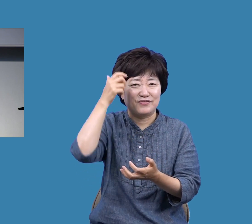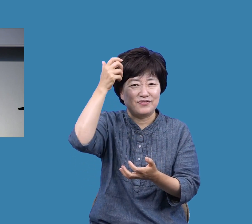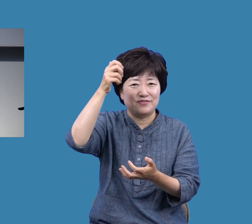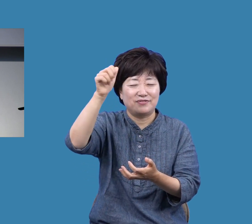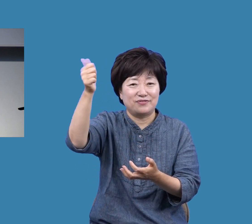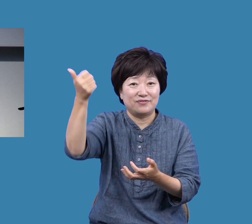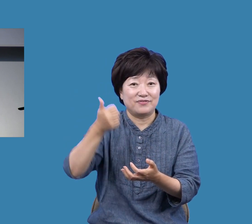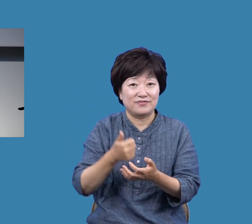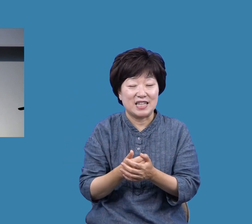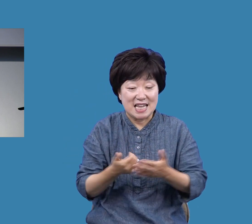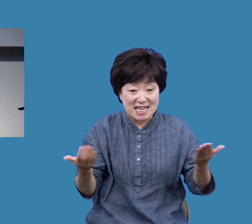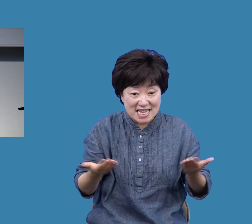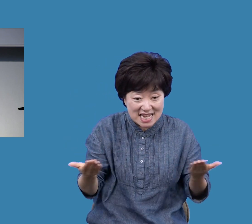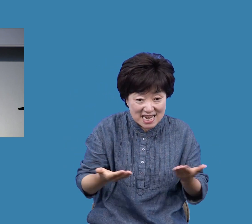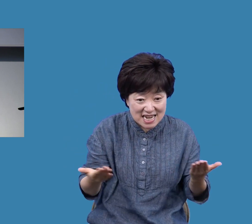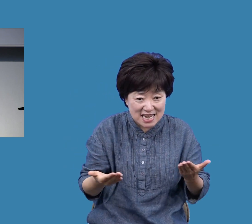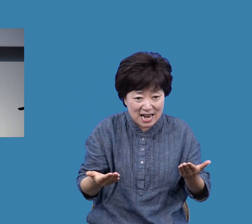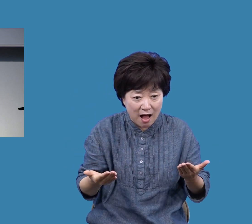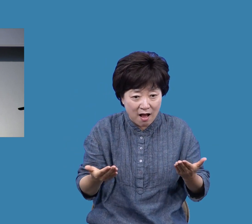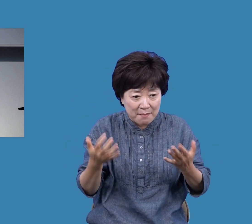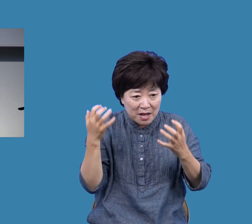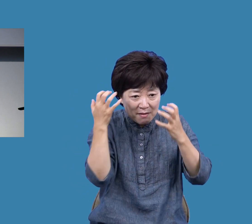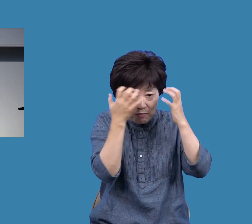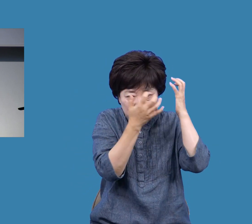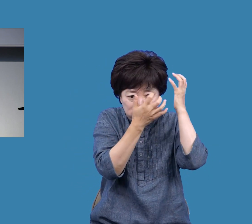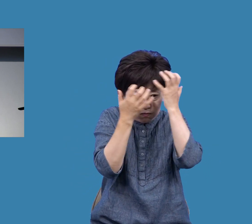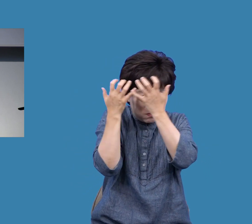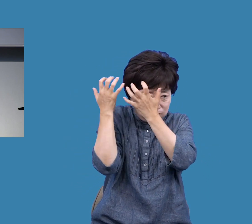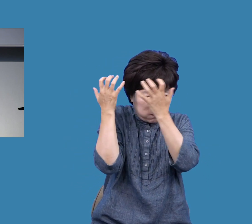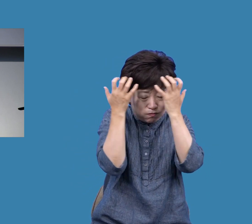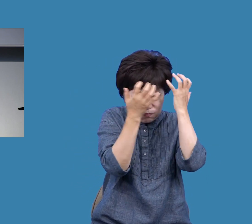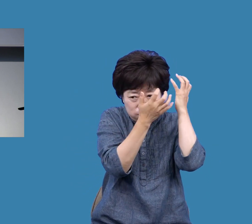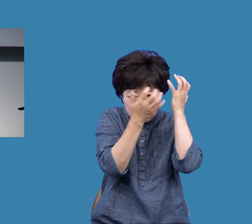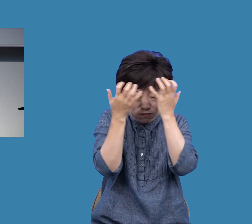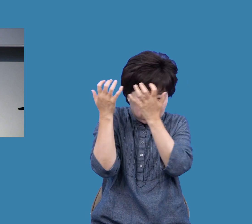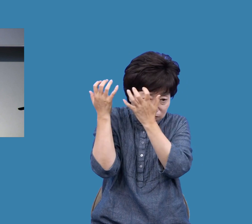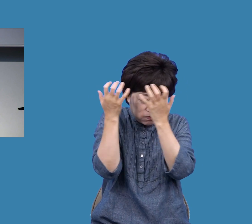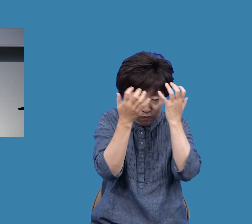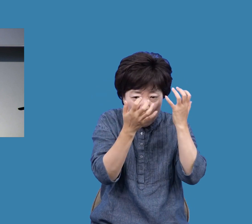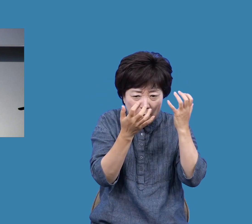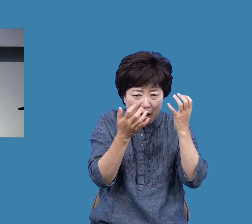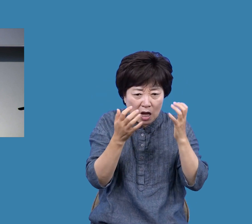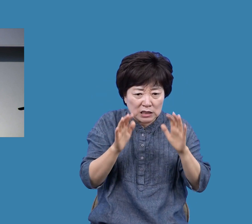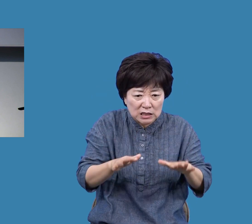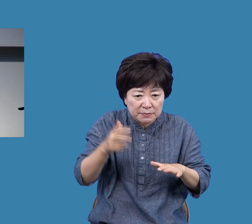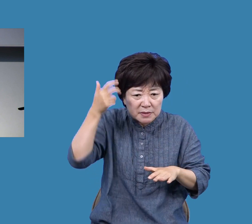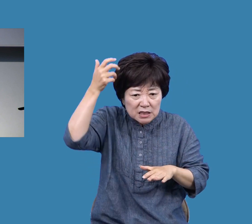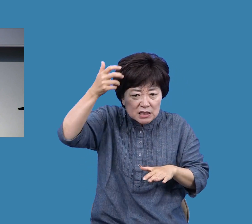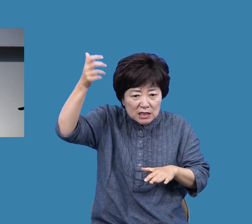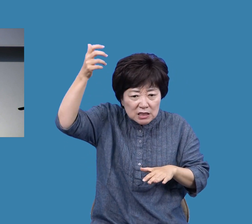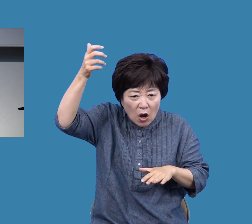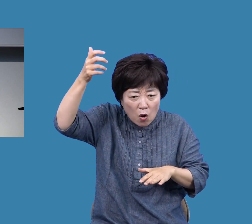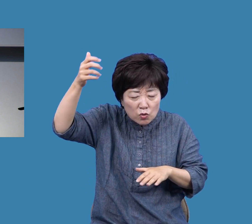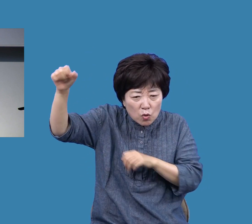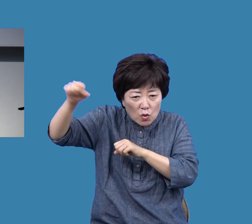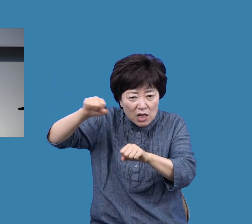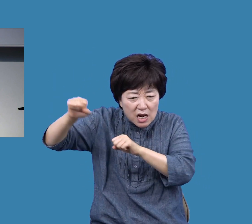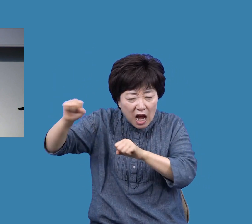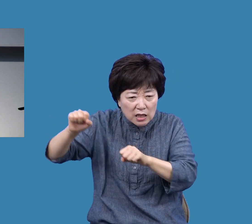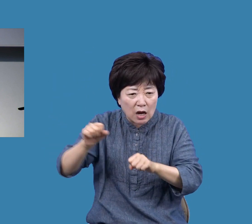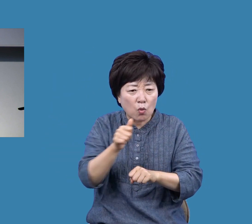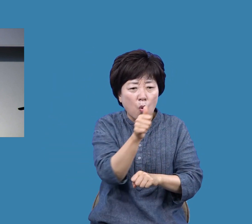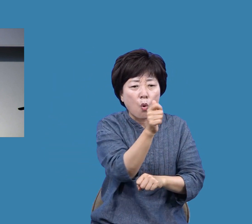그래서 일이 복잡해지잖아요. 그럼 무슨 뜻인지 아십니까? 영으로 일하는 게 아니고 혼으로 일한다는 뜻이에요.